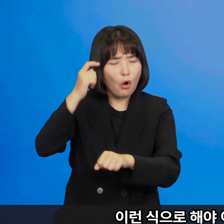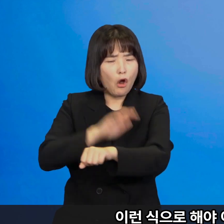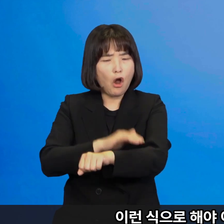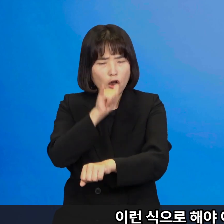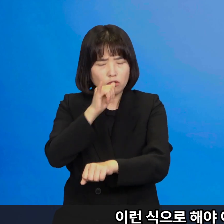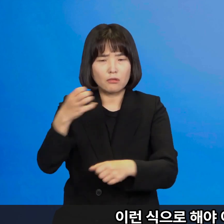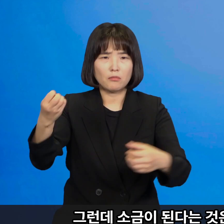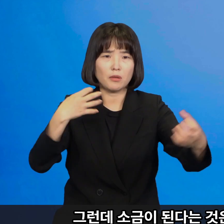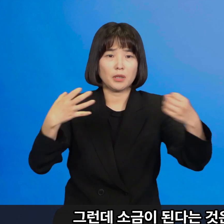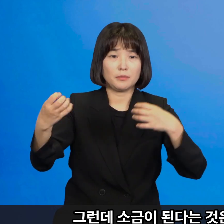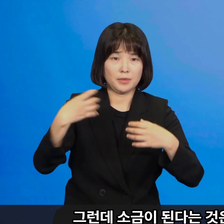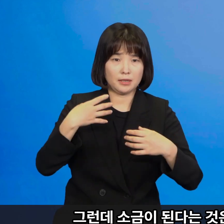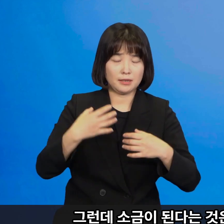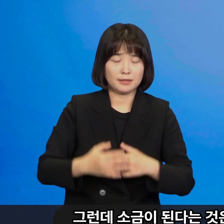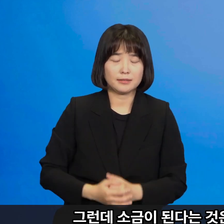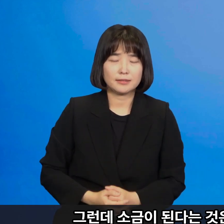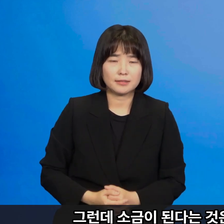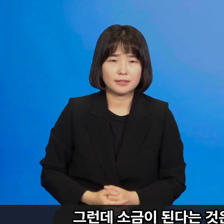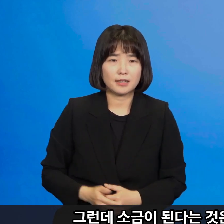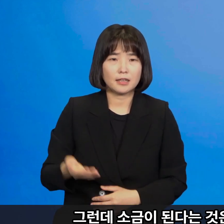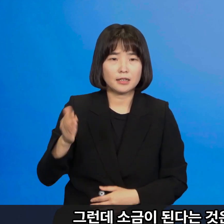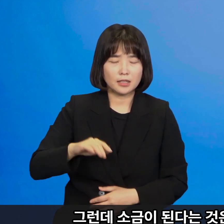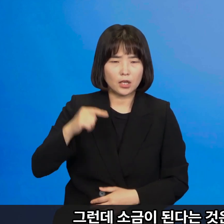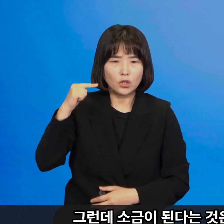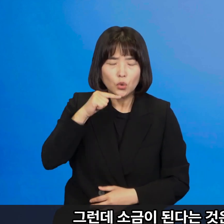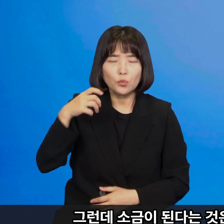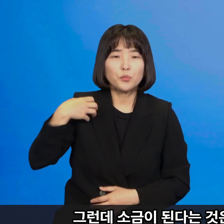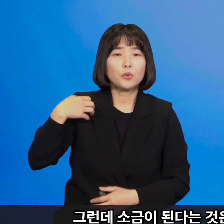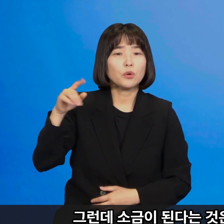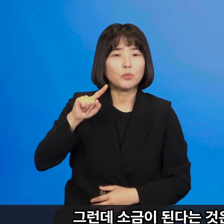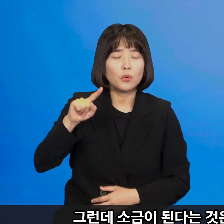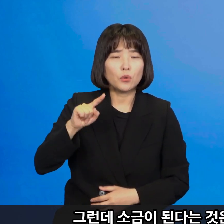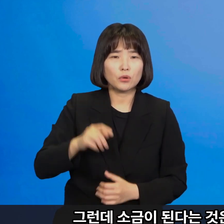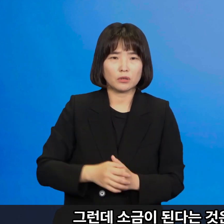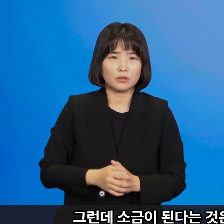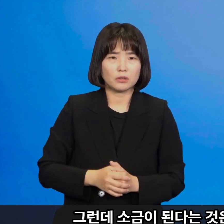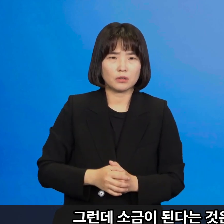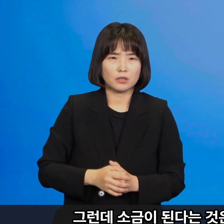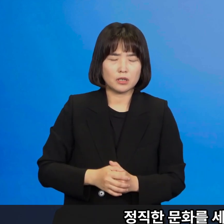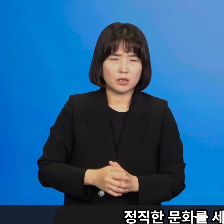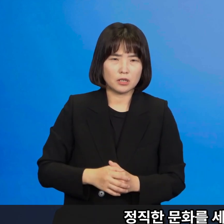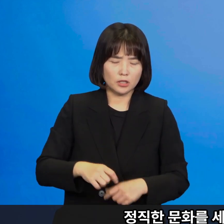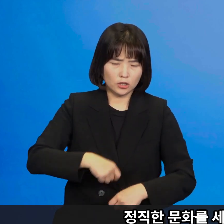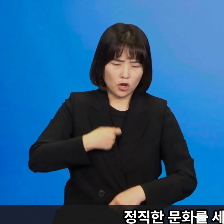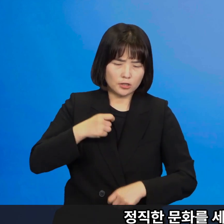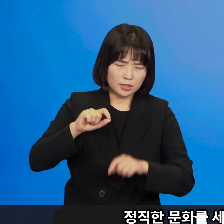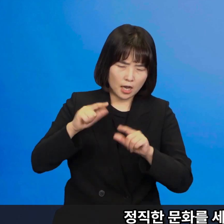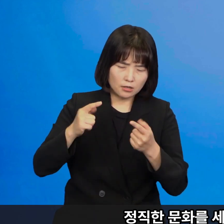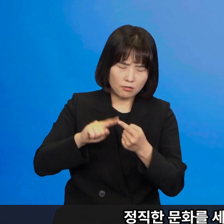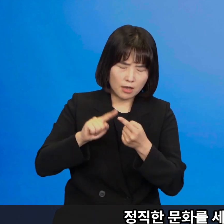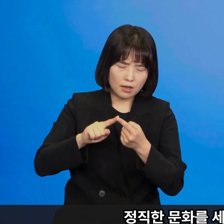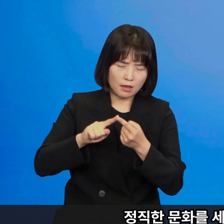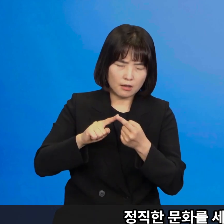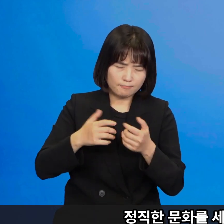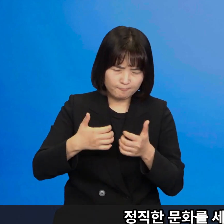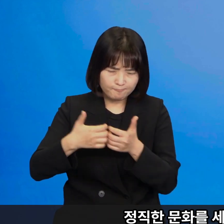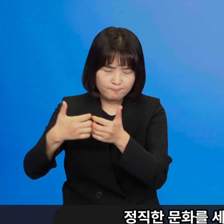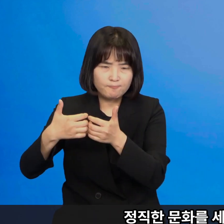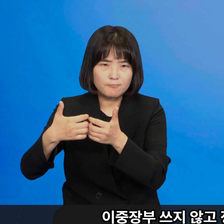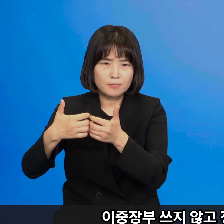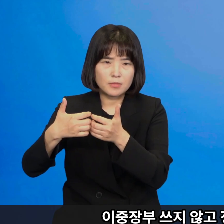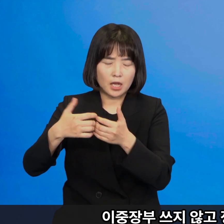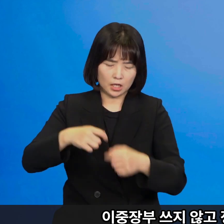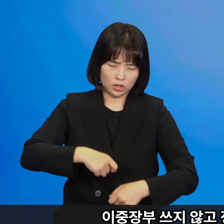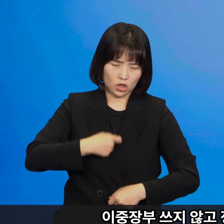하죠. 그런데 소금이 된다는 것은 부정직의 문화에 대항하여 정직한 문화를 세워나가는